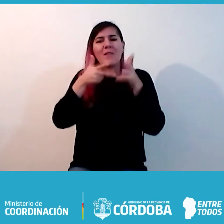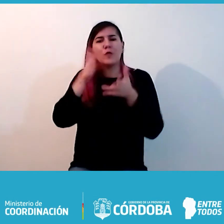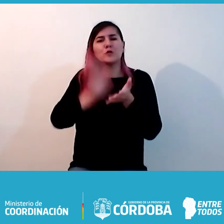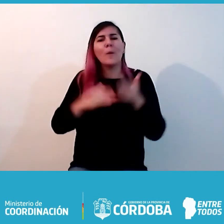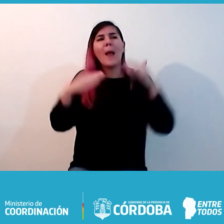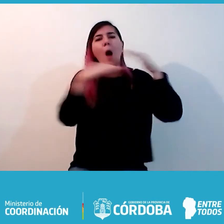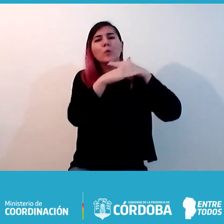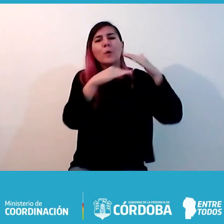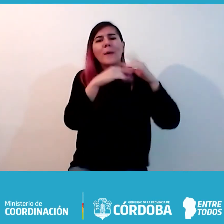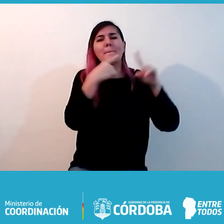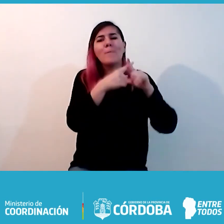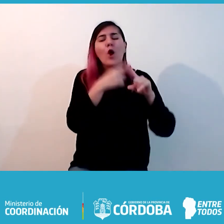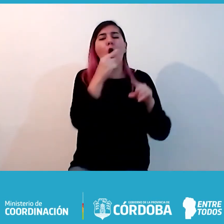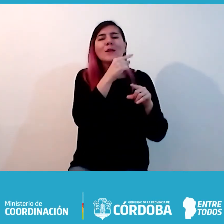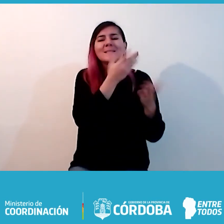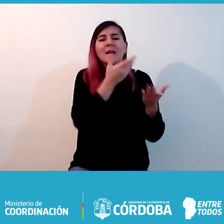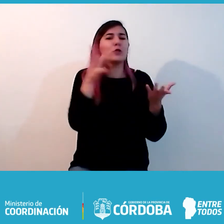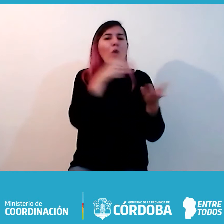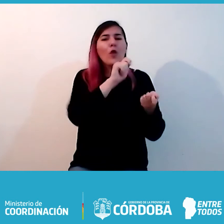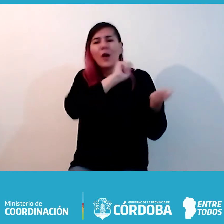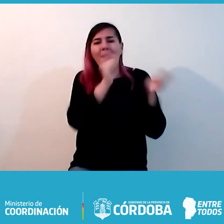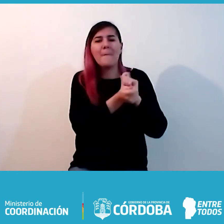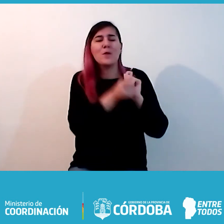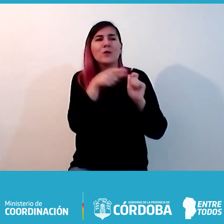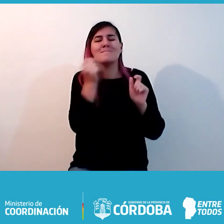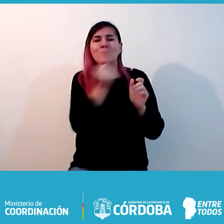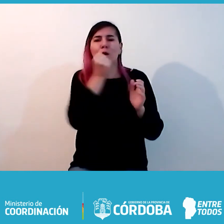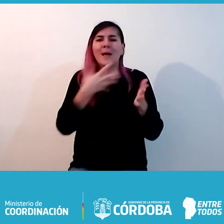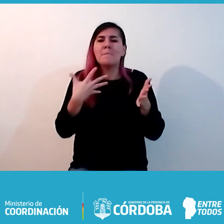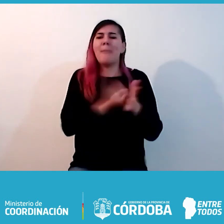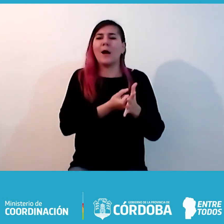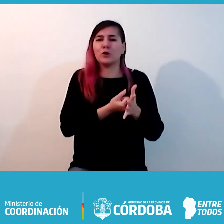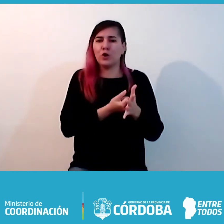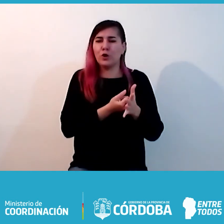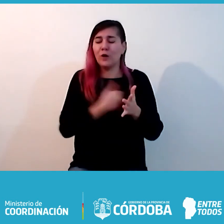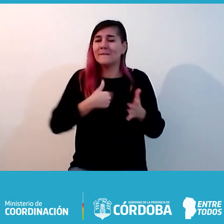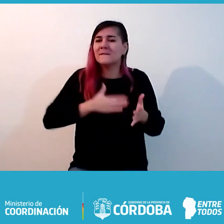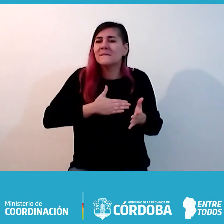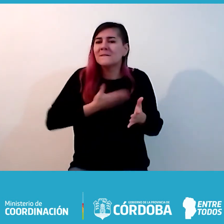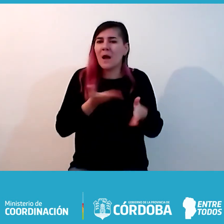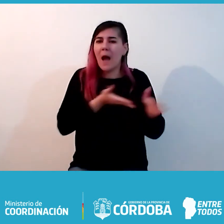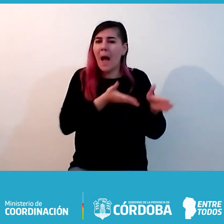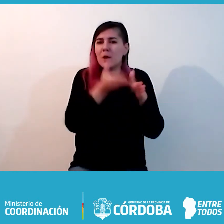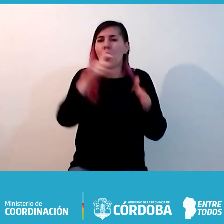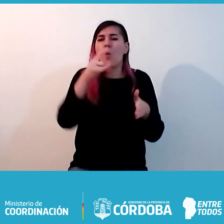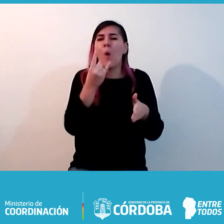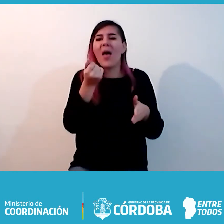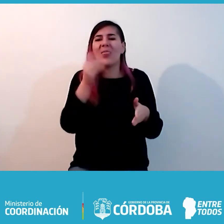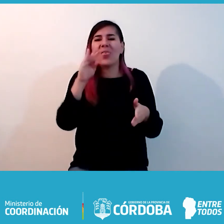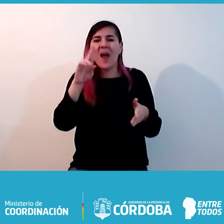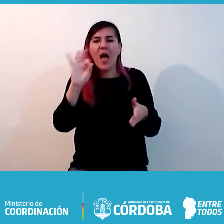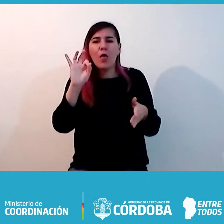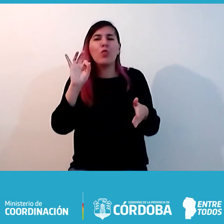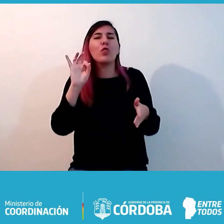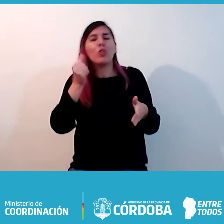de la autovía por el oeste. Toda obra y cambio importa un impacto. Amo cruzar el Camino del Cuadrado, manifiesta y resalta las vistas